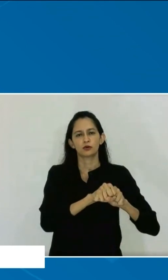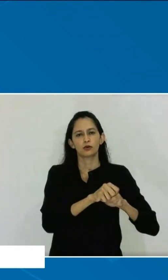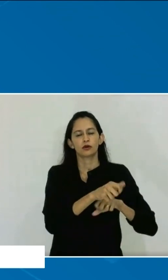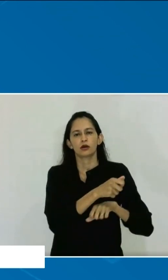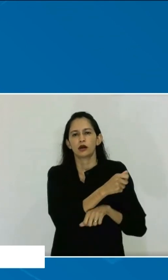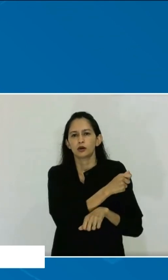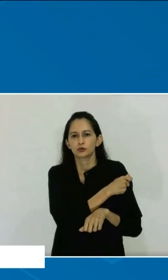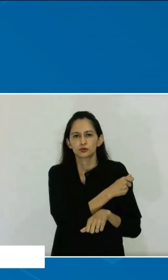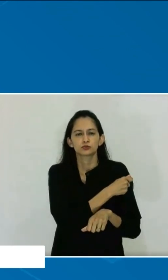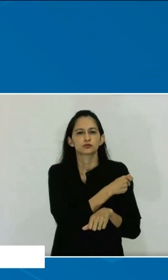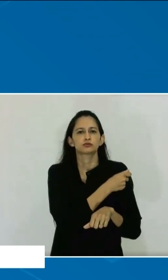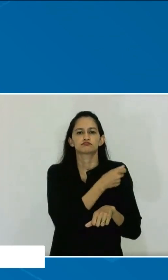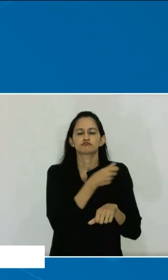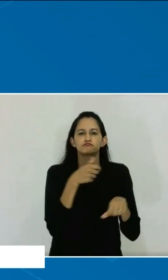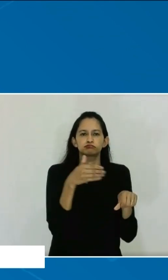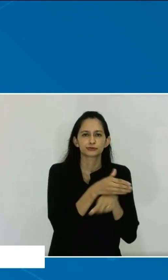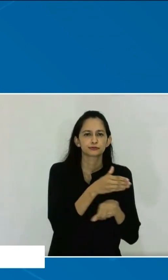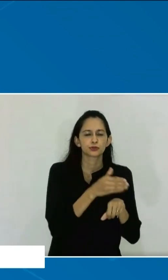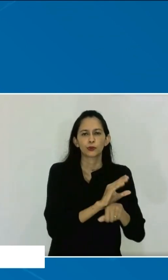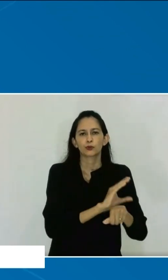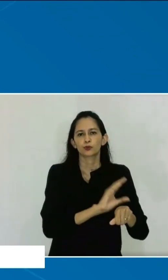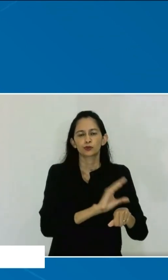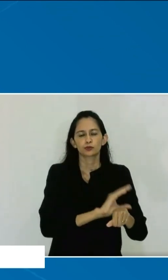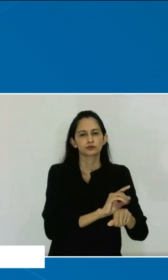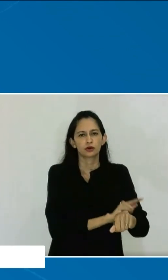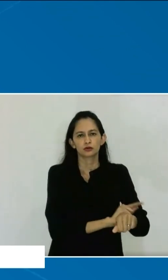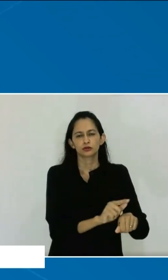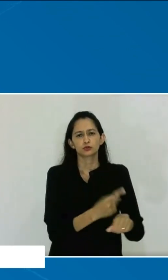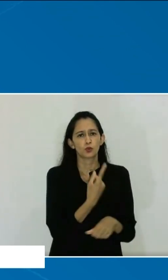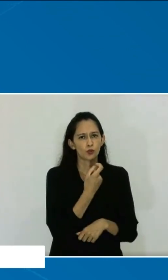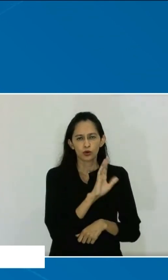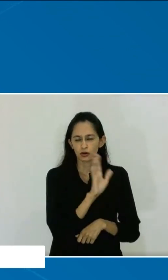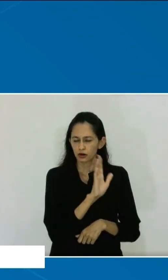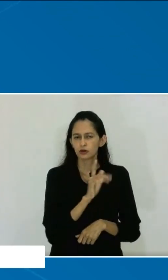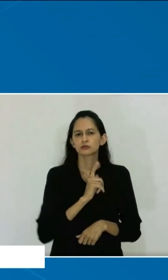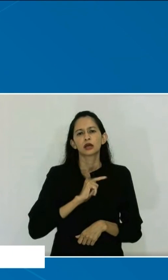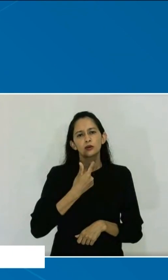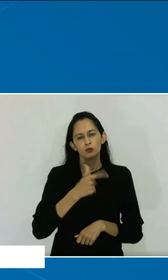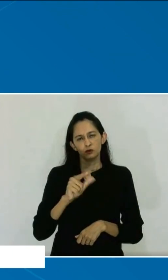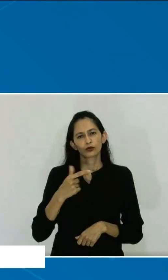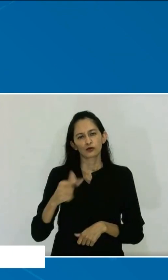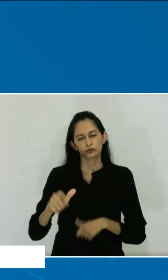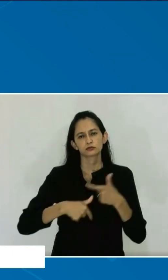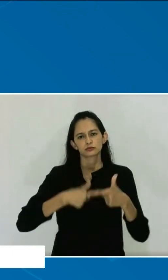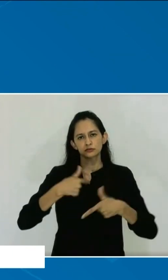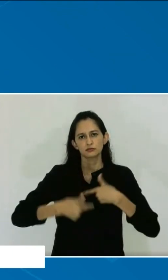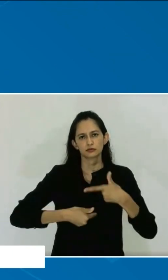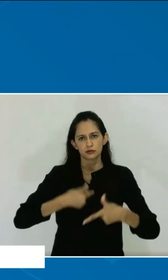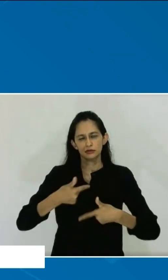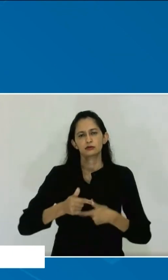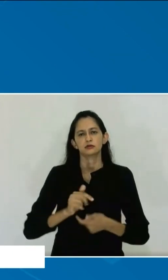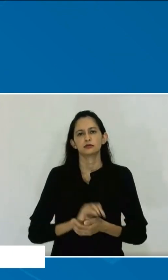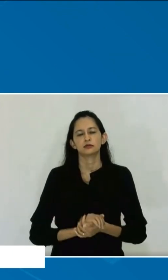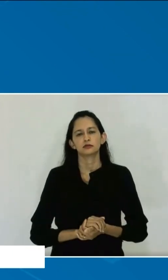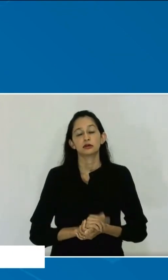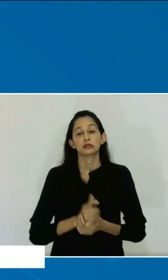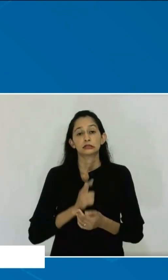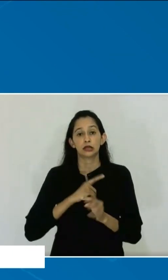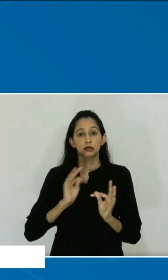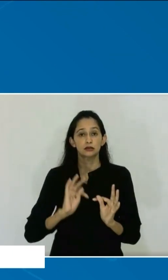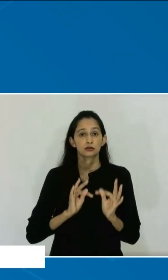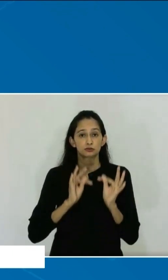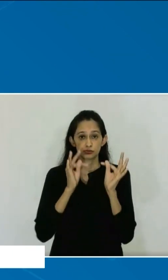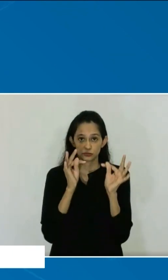jovens nos bancos da universidade, nós temos o desenvolvimento de tecnologias,